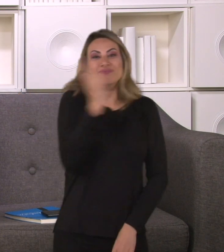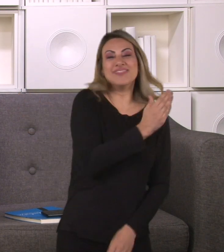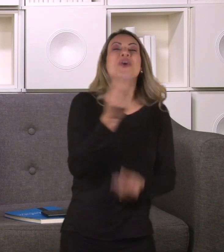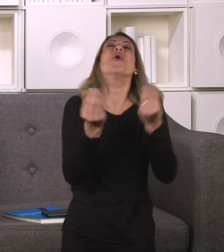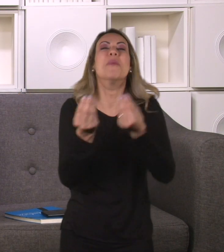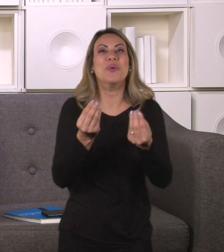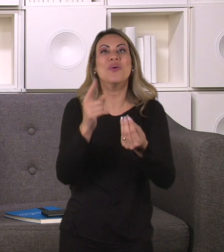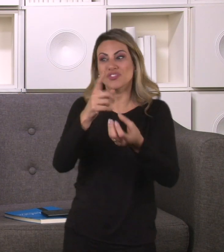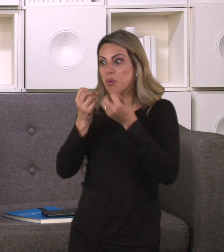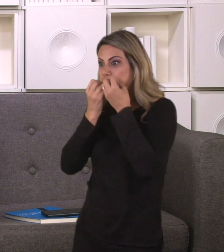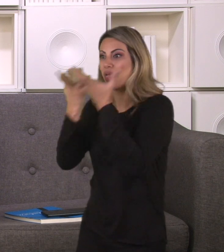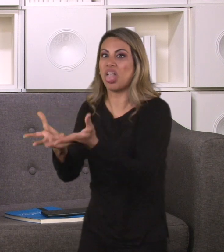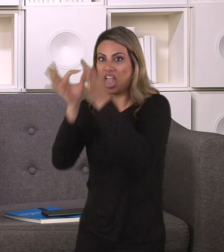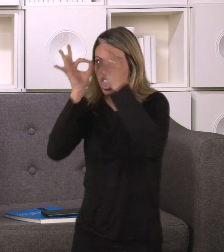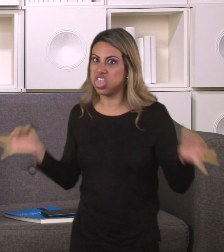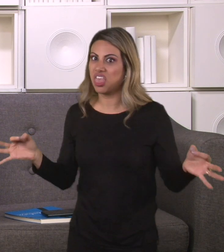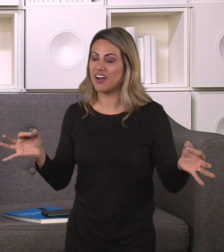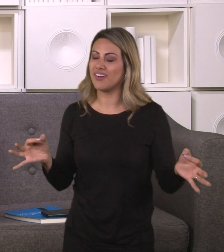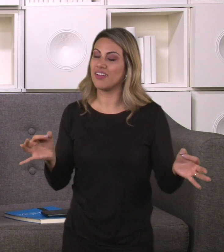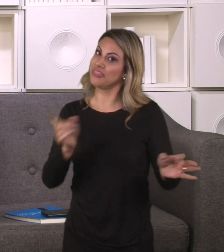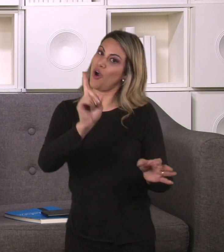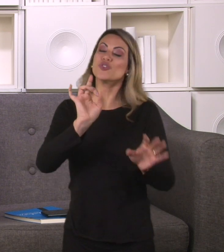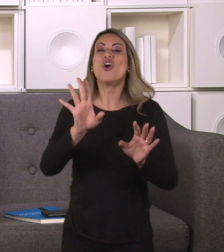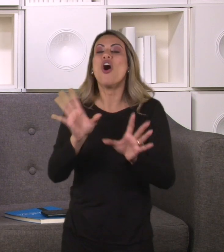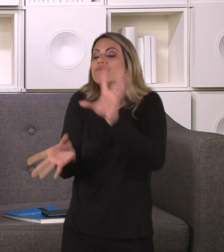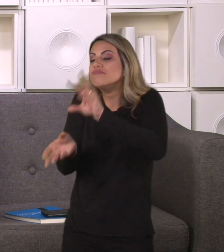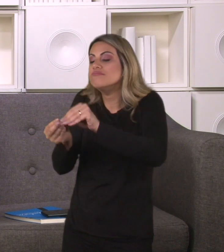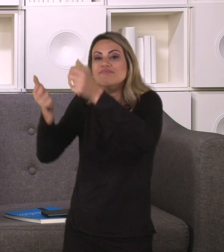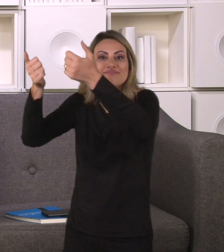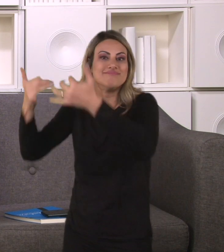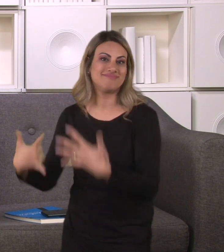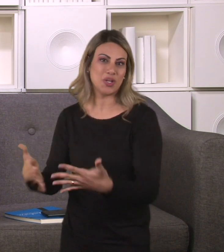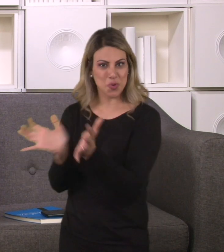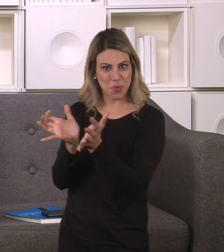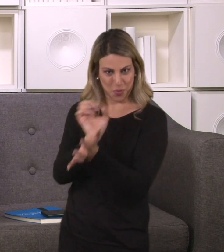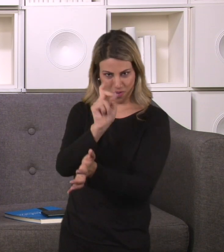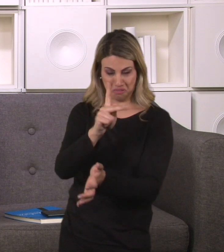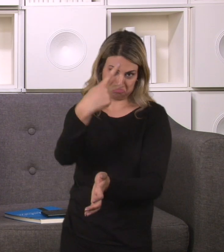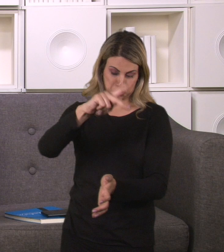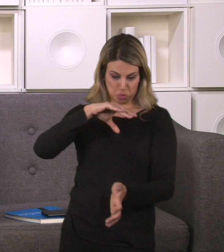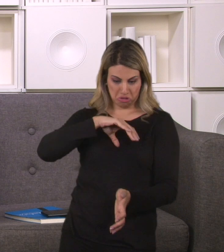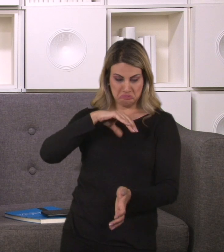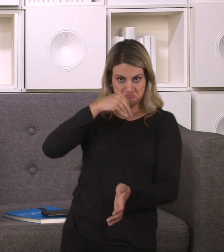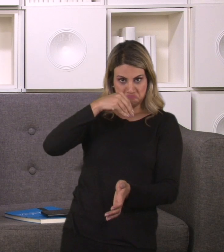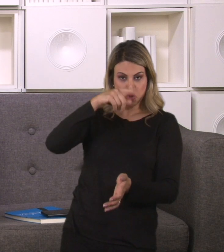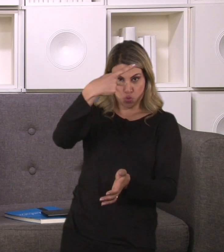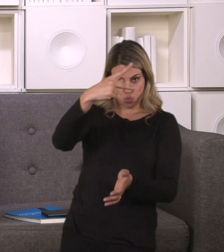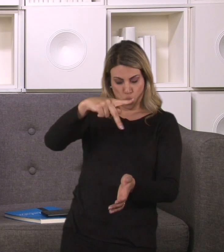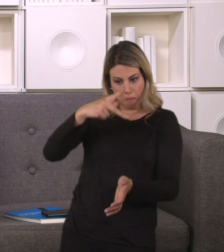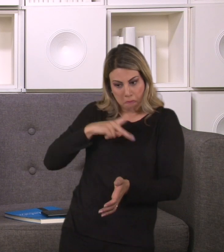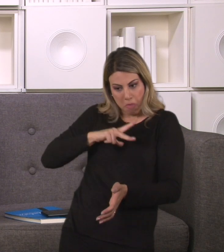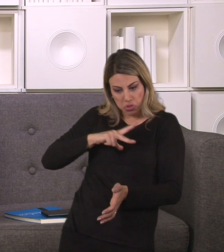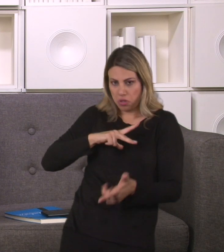precisa necessariamente contar, porque talvez isso afete a sua intimidade. Você vai dizer, não vou contar isso. Tudo bem, mas anota para você